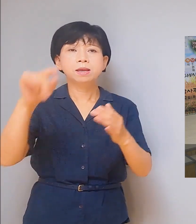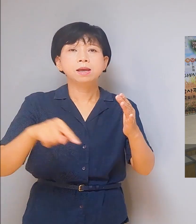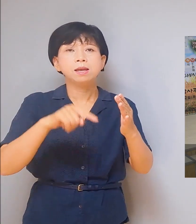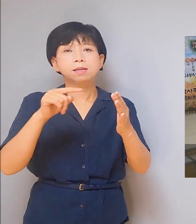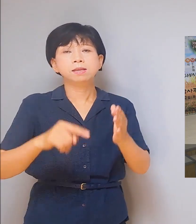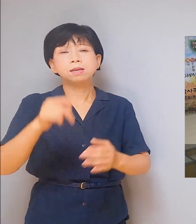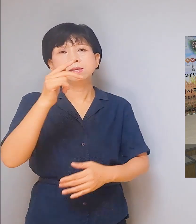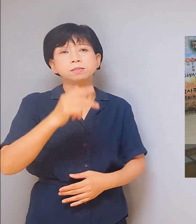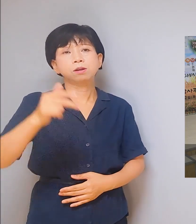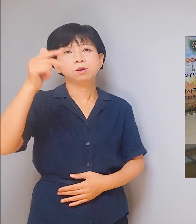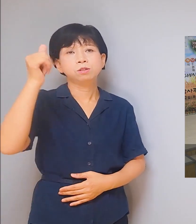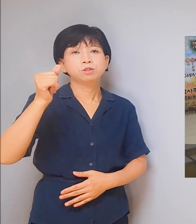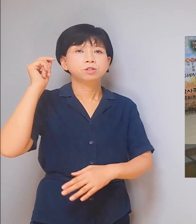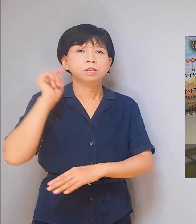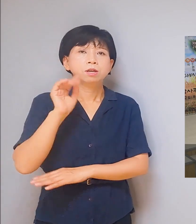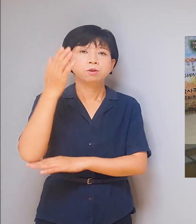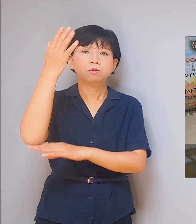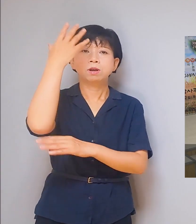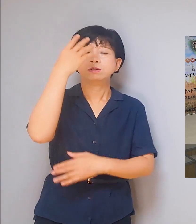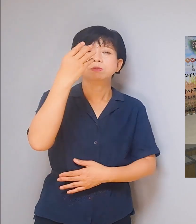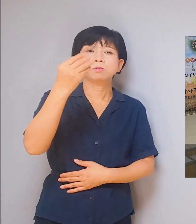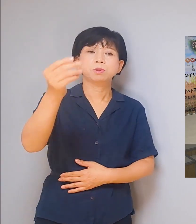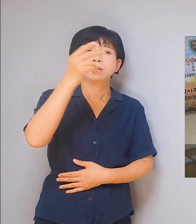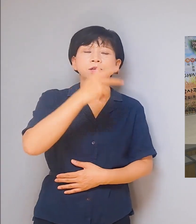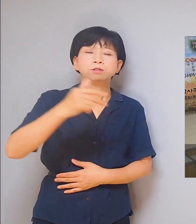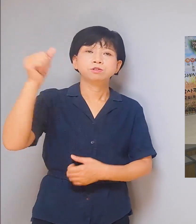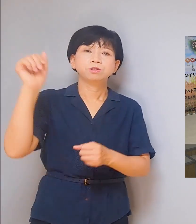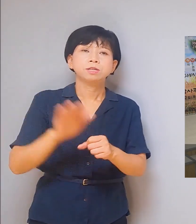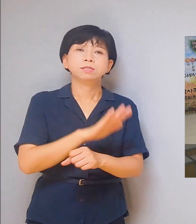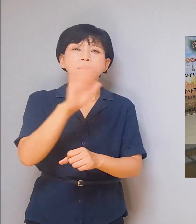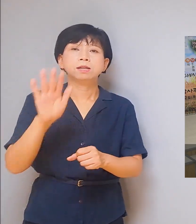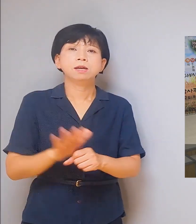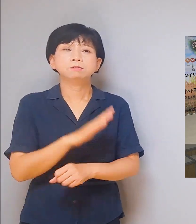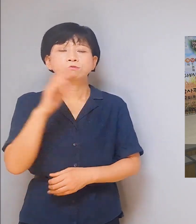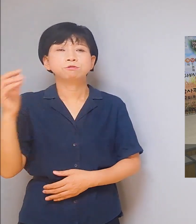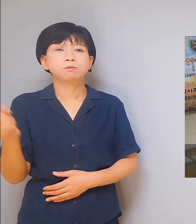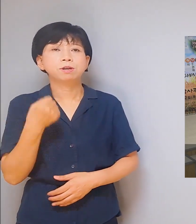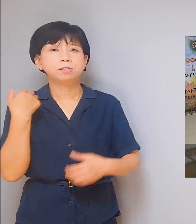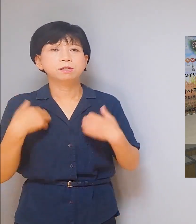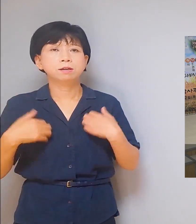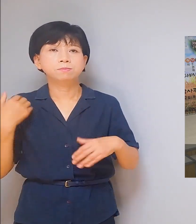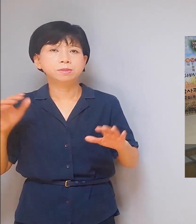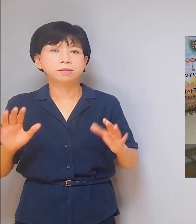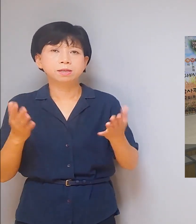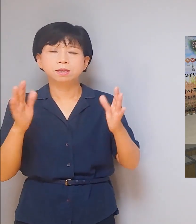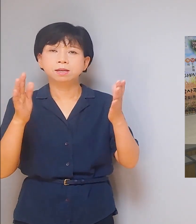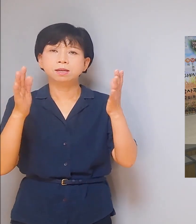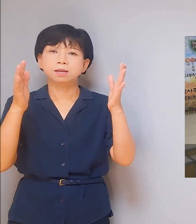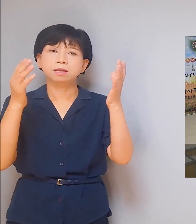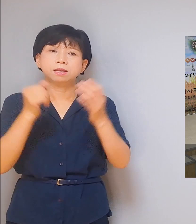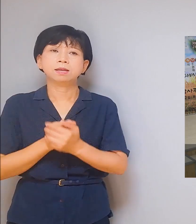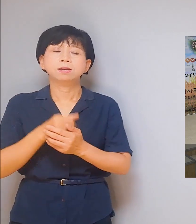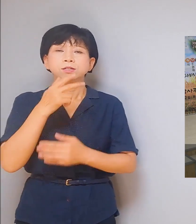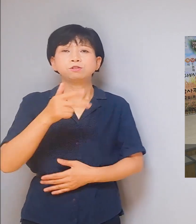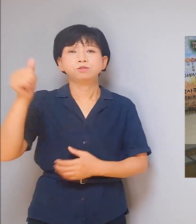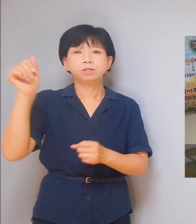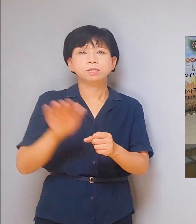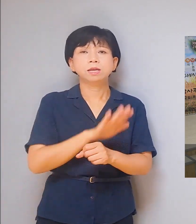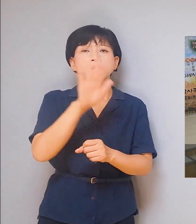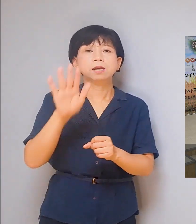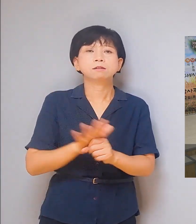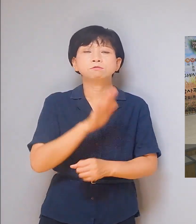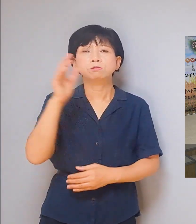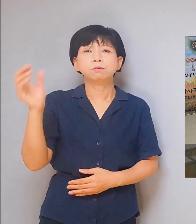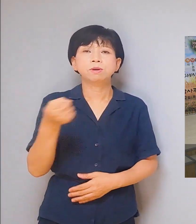환영합니다. 자매 안에서 주의 영광을 보내 주의 한 번 더 할까요? 주의 사랑으로